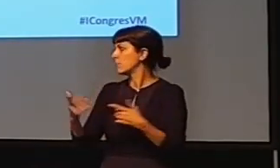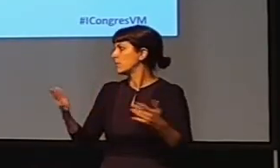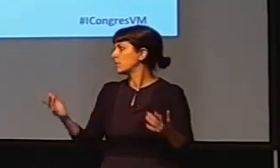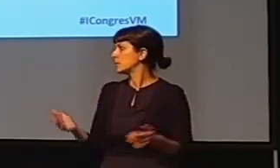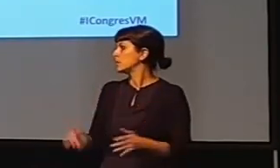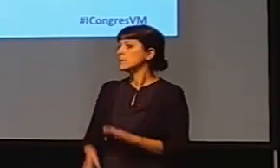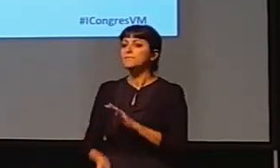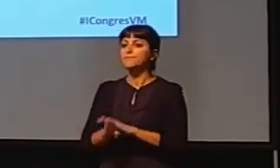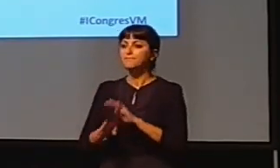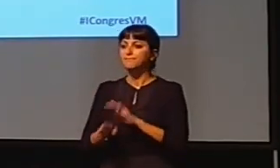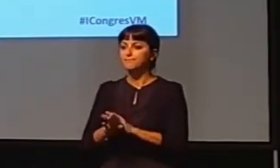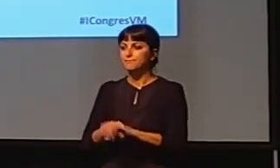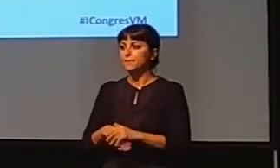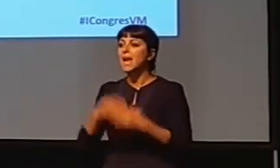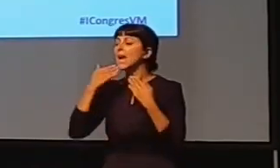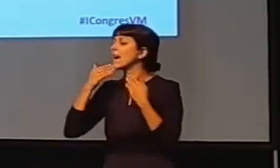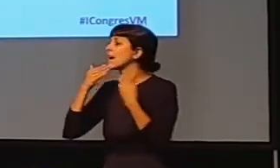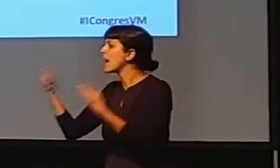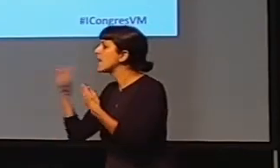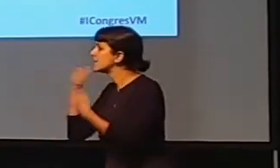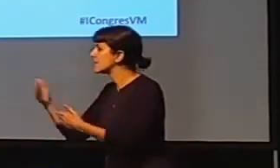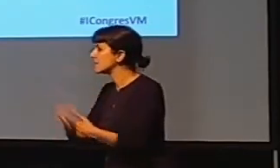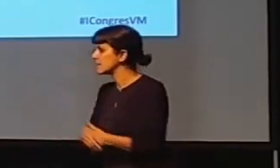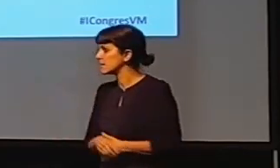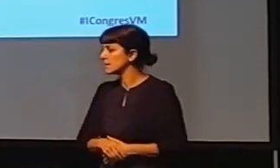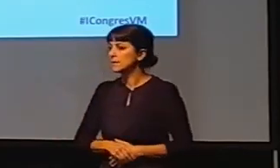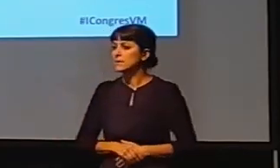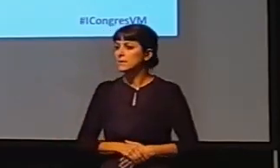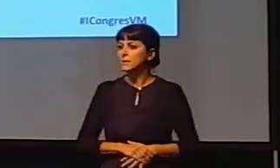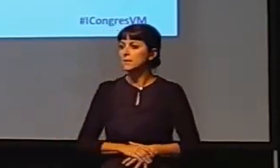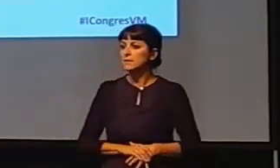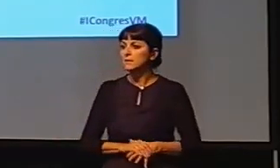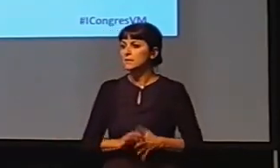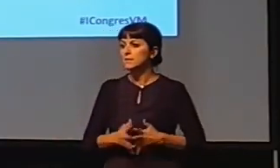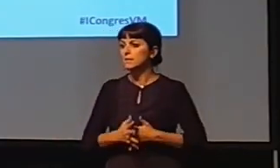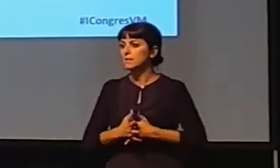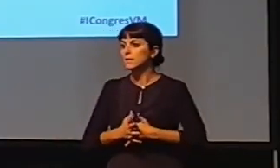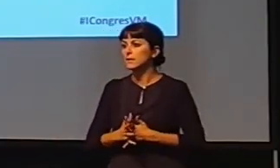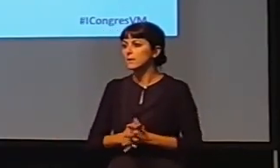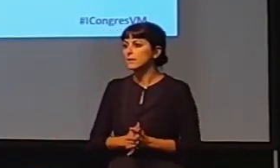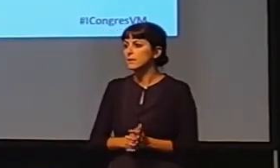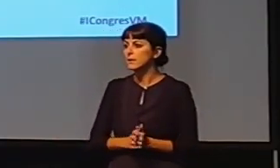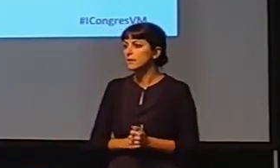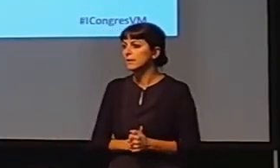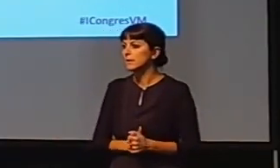Moltíssimes gràcies i moltes gràcies, Montse, per la teva explicació. Gràcies.